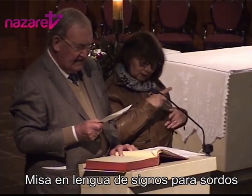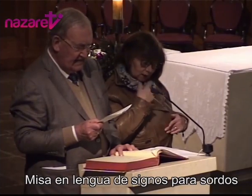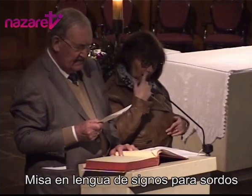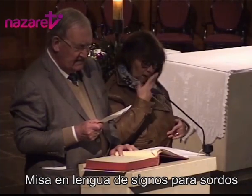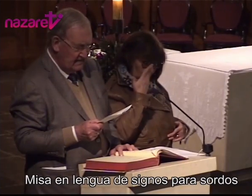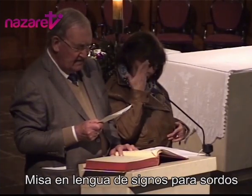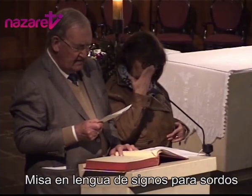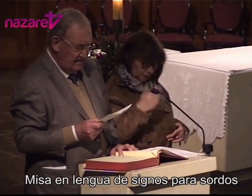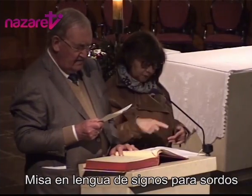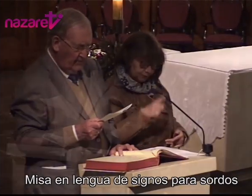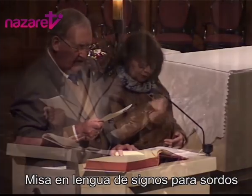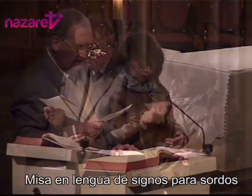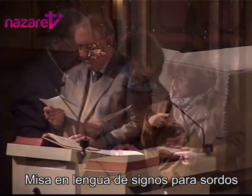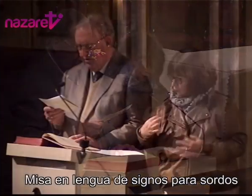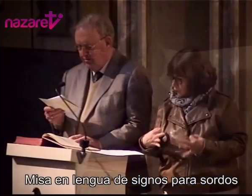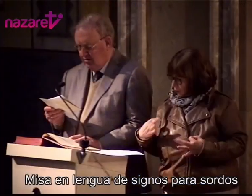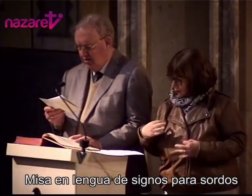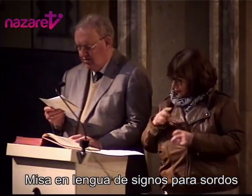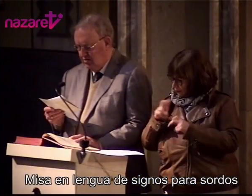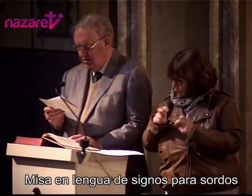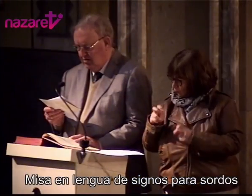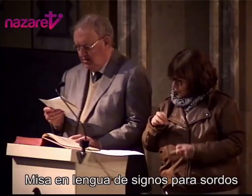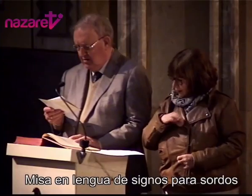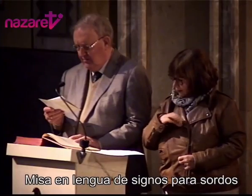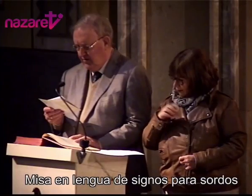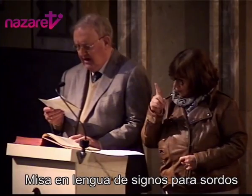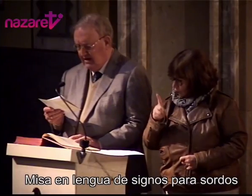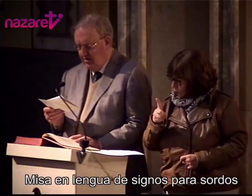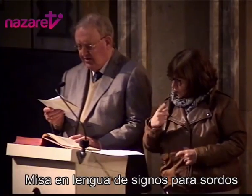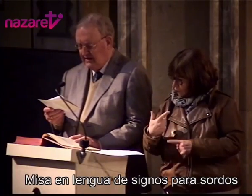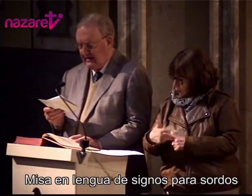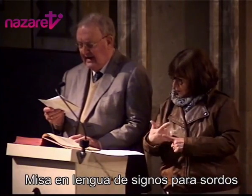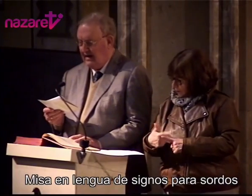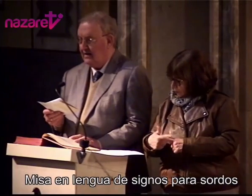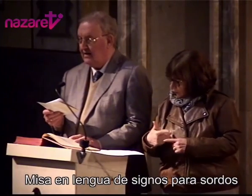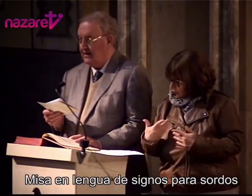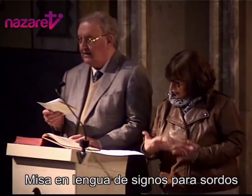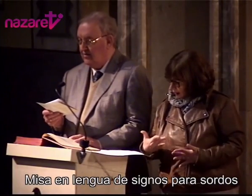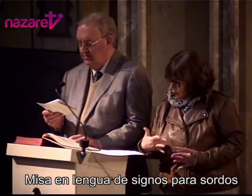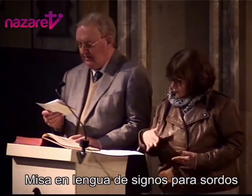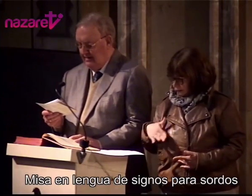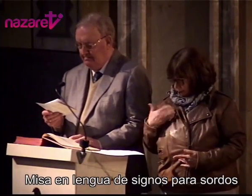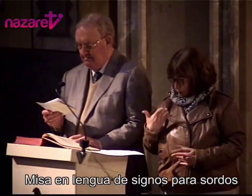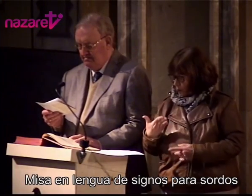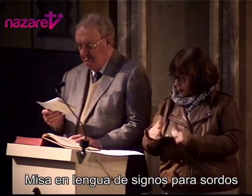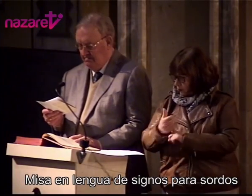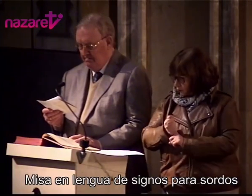entrará hacia ti por el Señor tu Dios, por el Señor de Israel que te